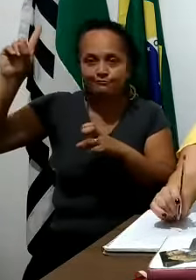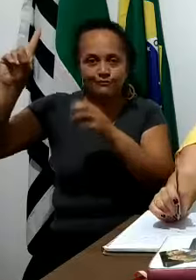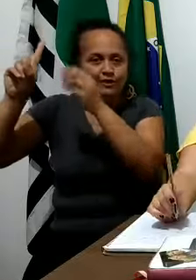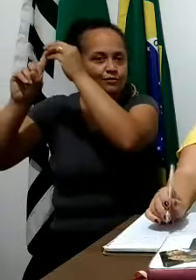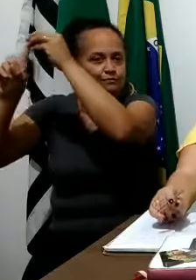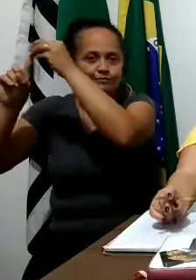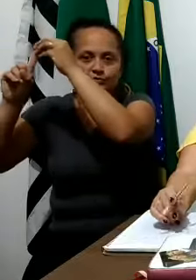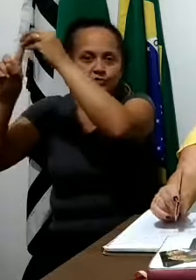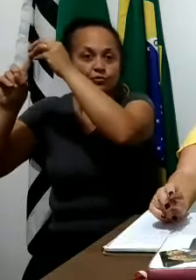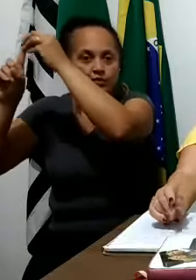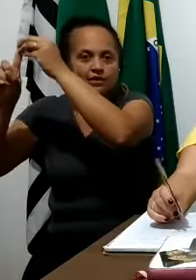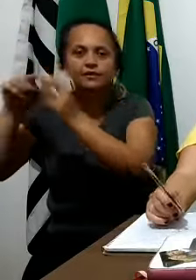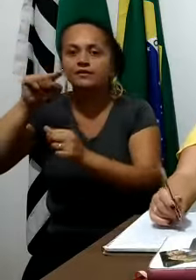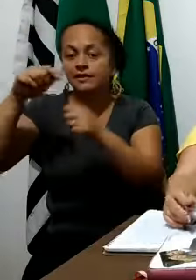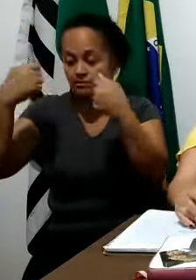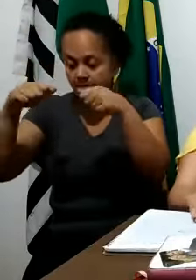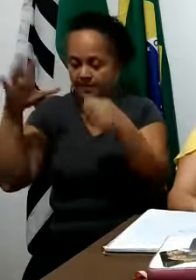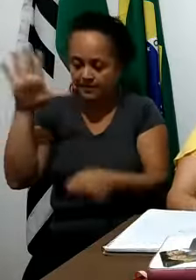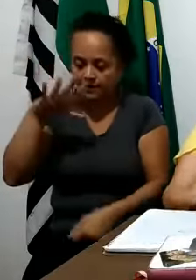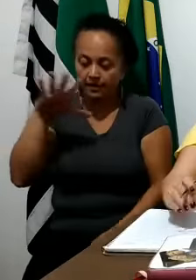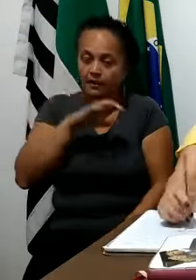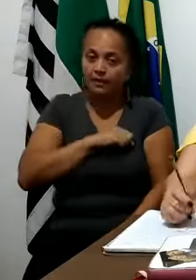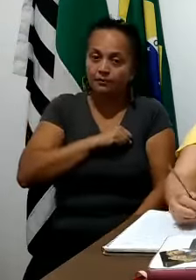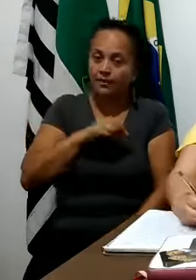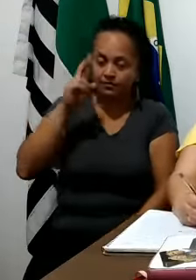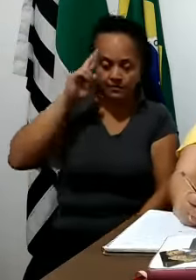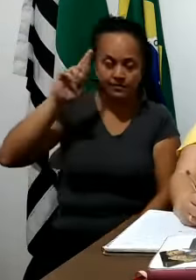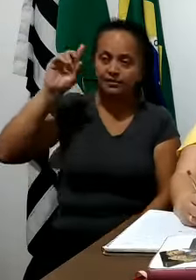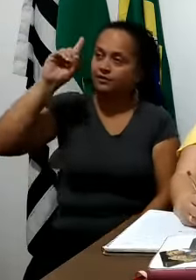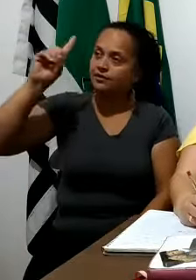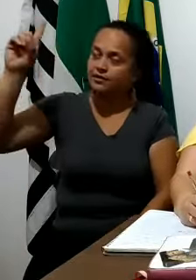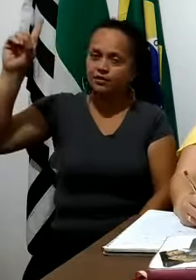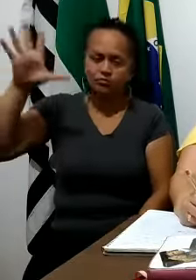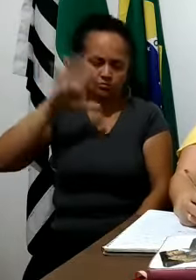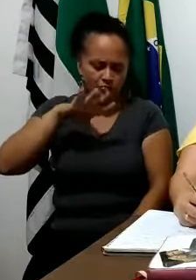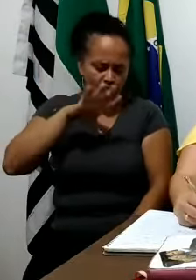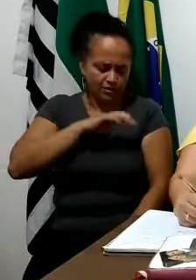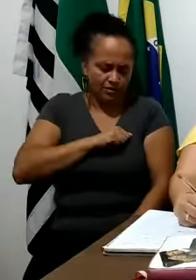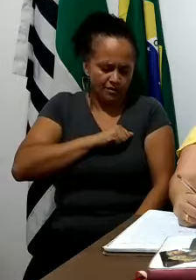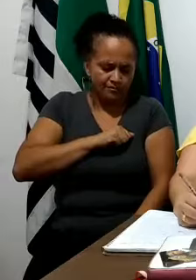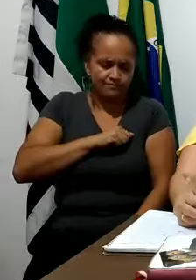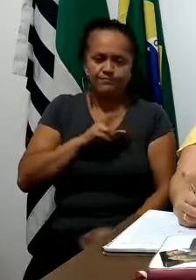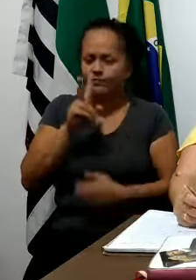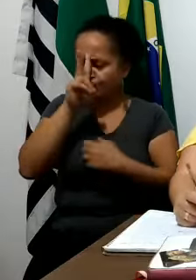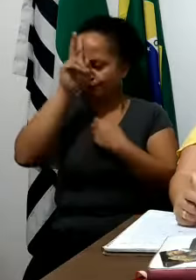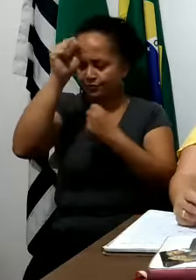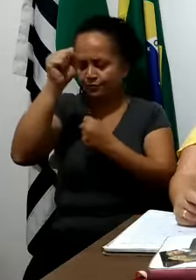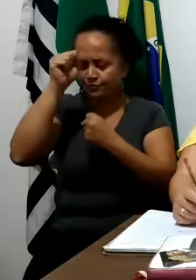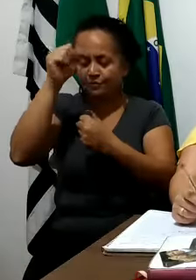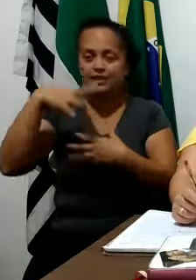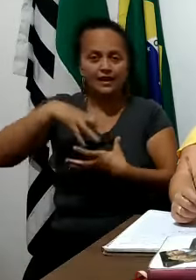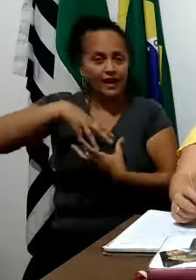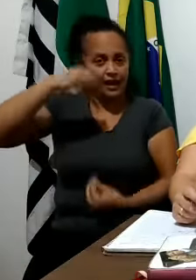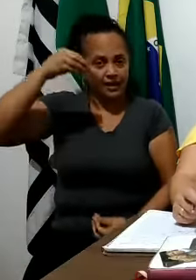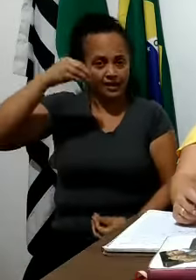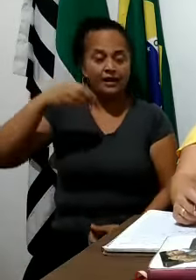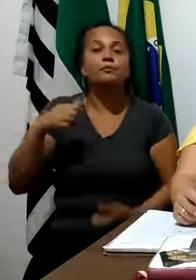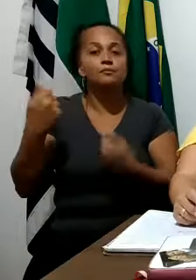o seu coração, de toda a sua alma e de toda a sua força. Guarde sempre no coração as palavras que hoje eu lhe dou